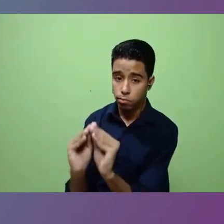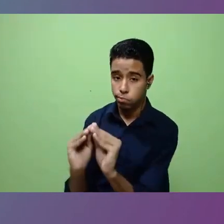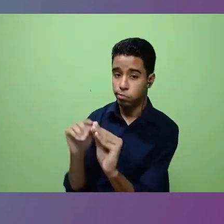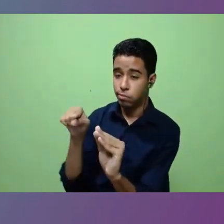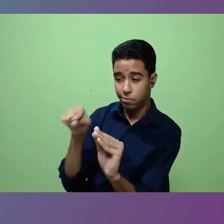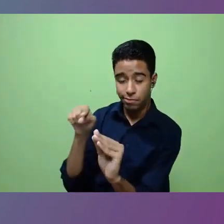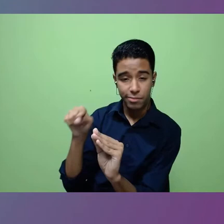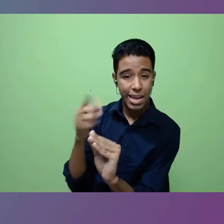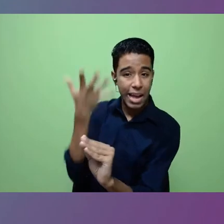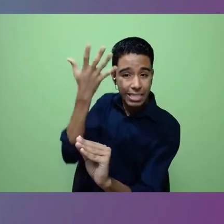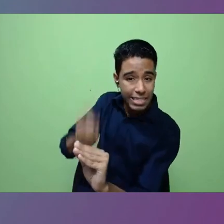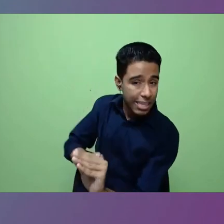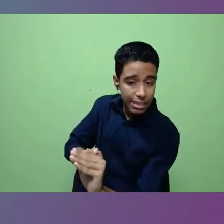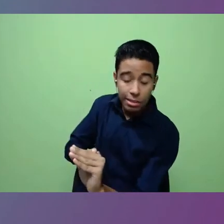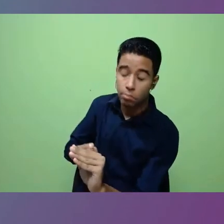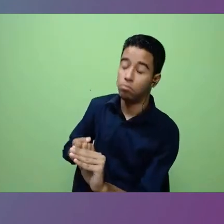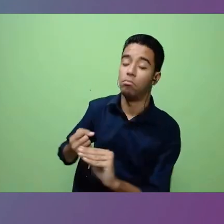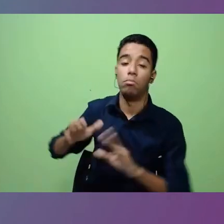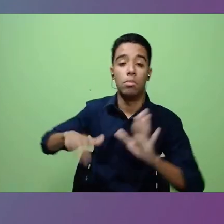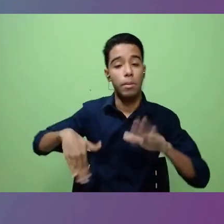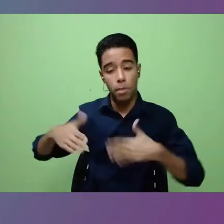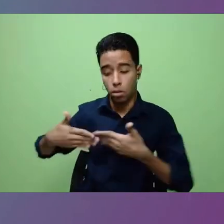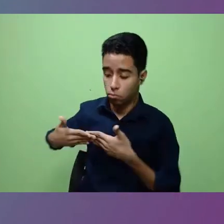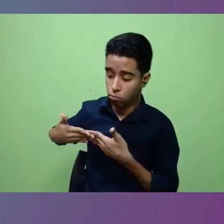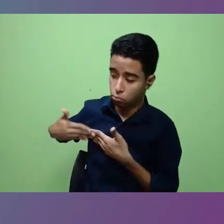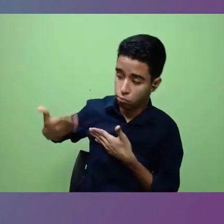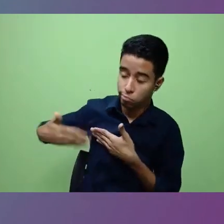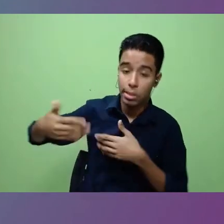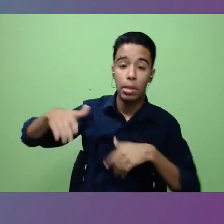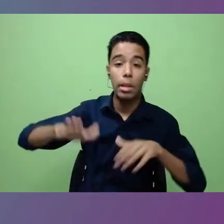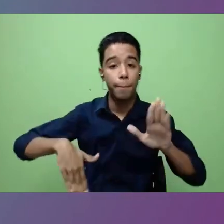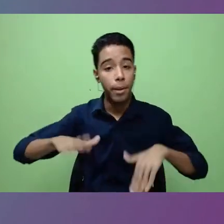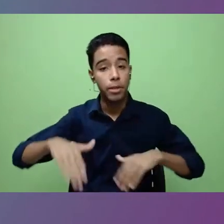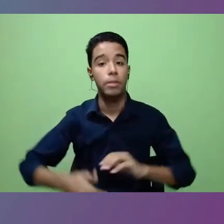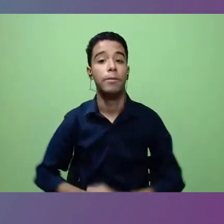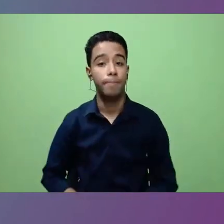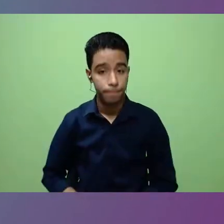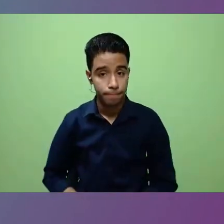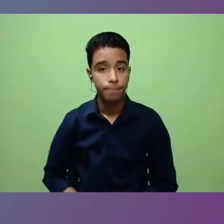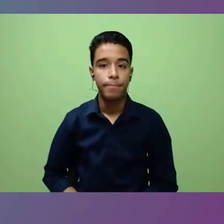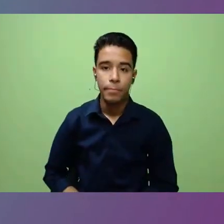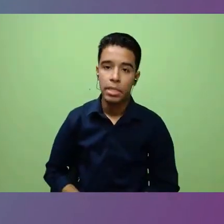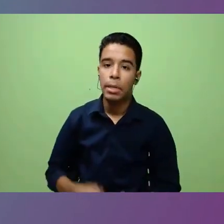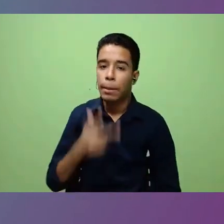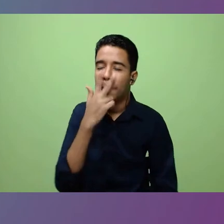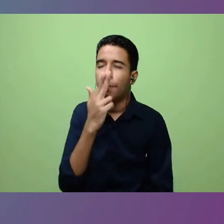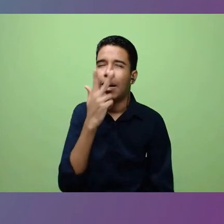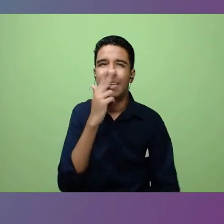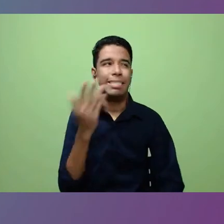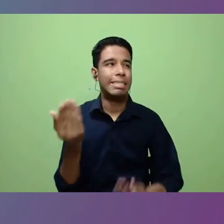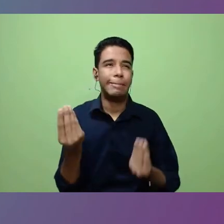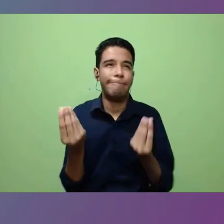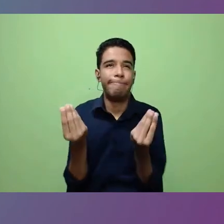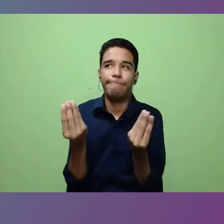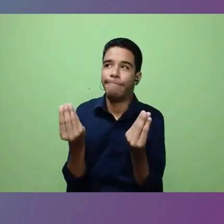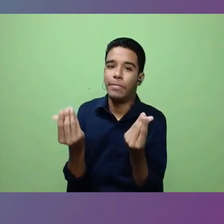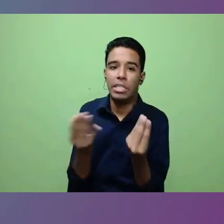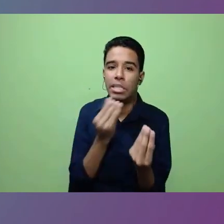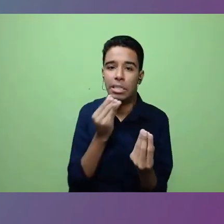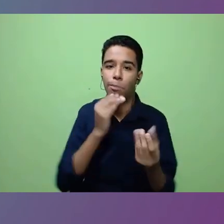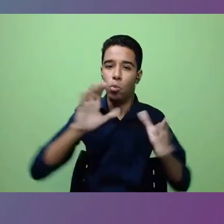muito superficial quando você junta uma galera para criar